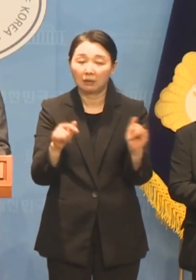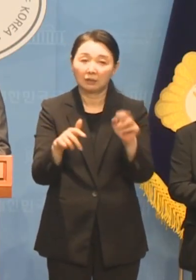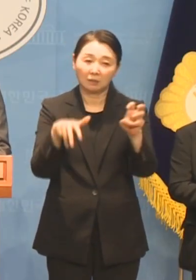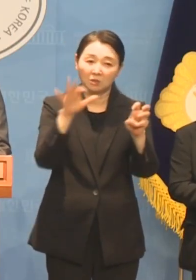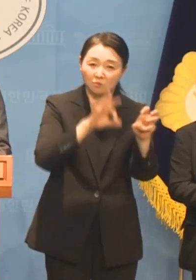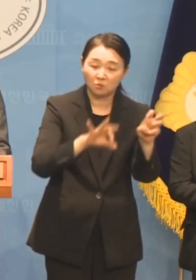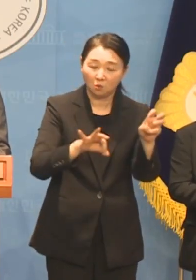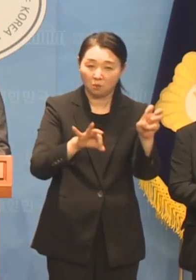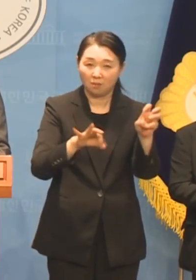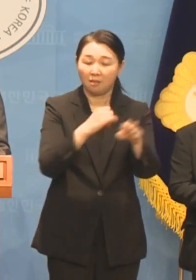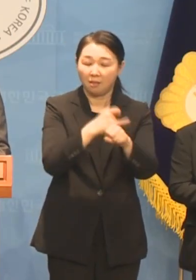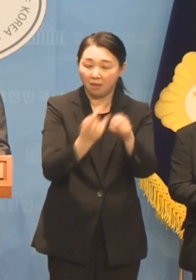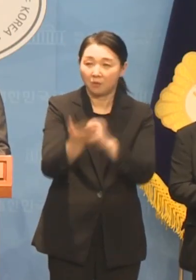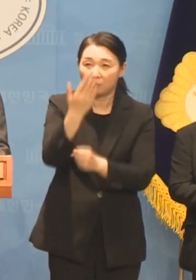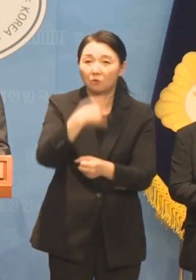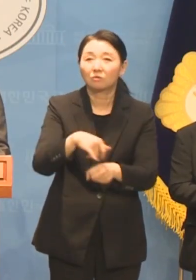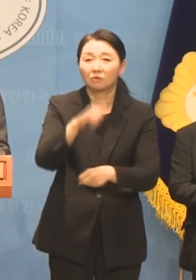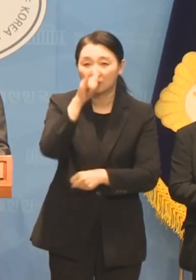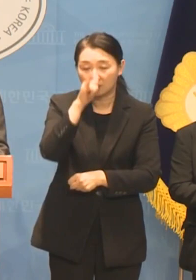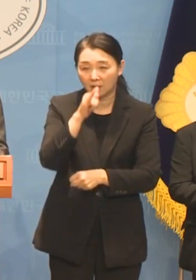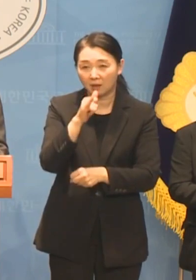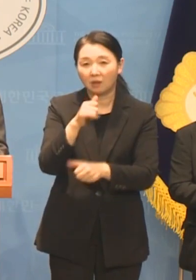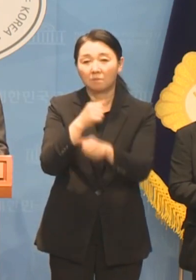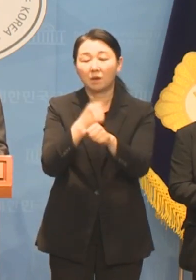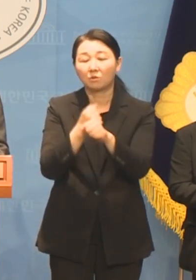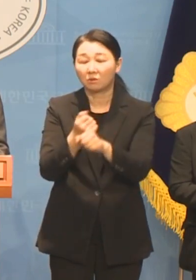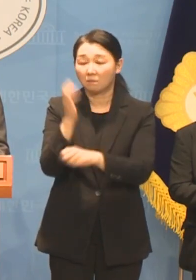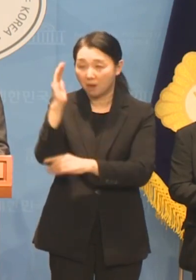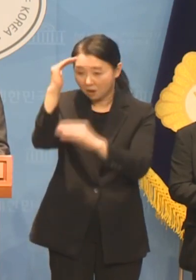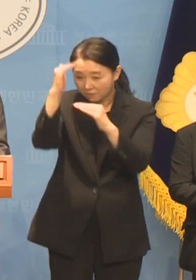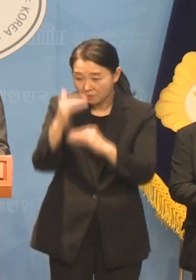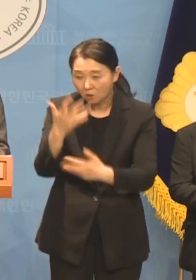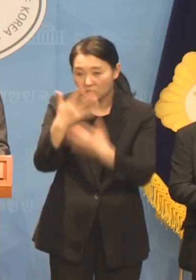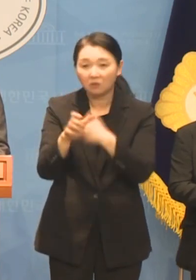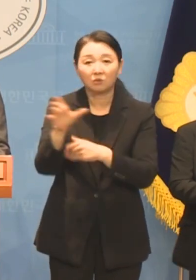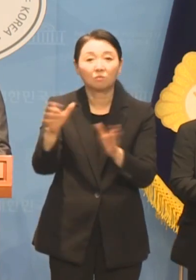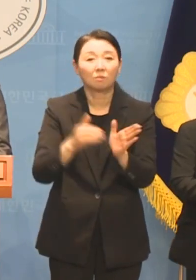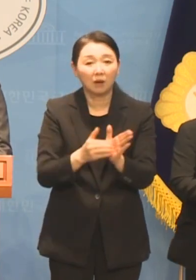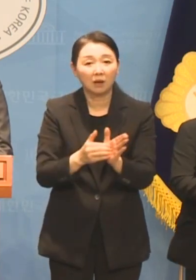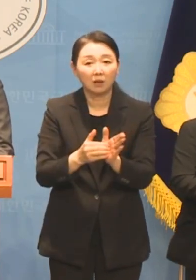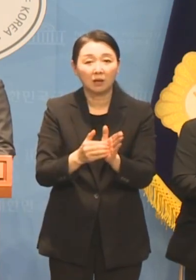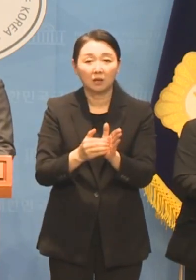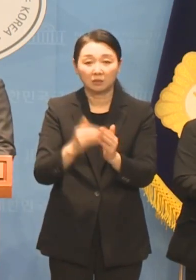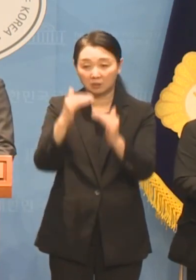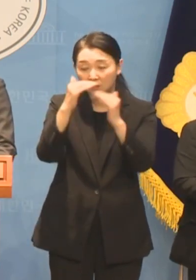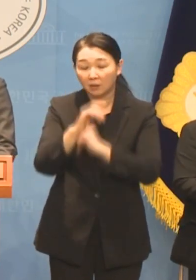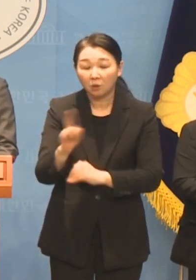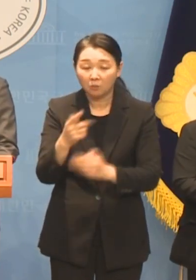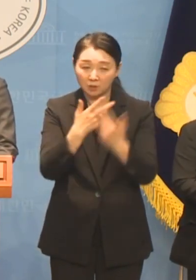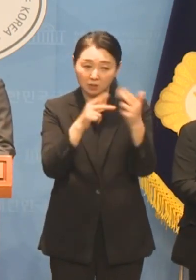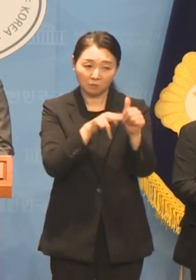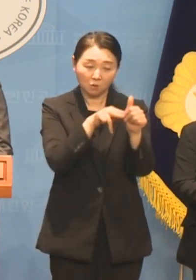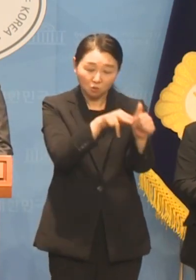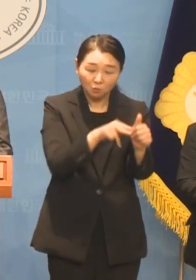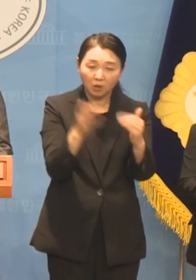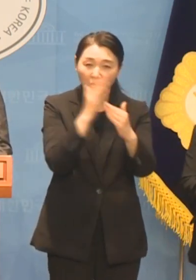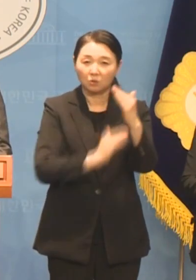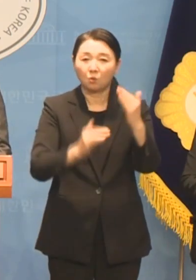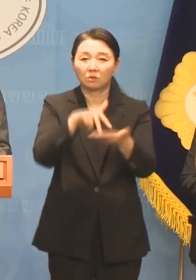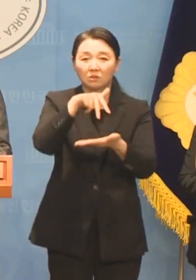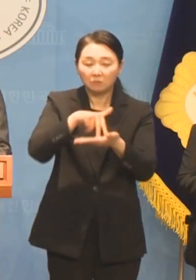30%를 반드시 넘길 수 있도록 할 것이라고 발언하는 내용의 영상이 유포되며 해당 내용이 이재명 후보의